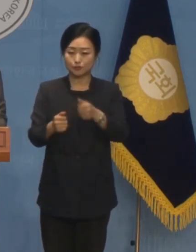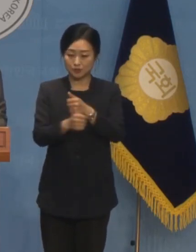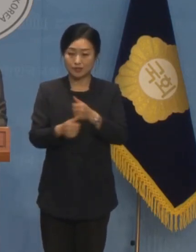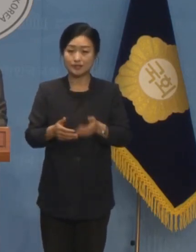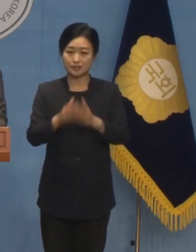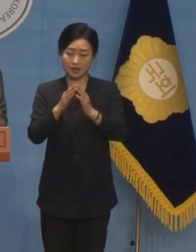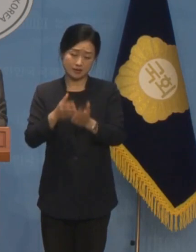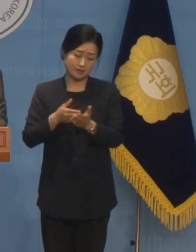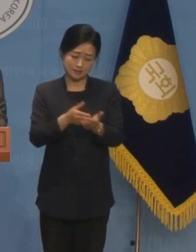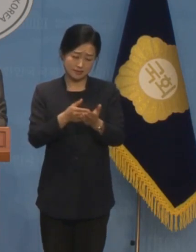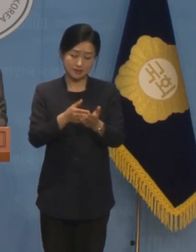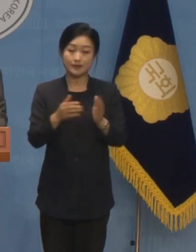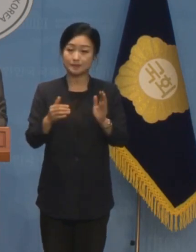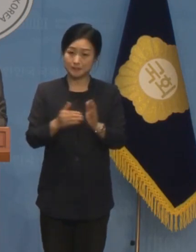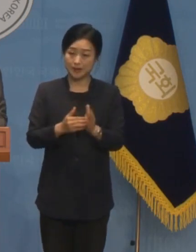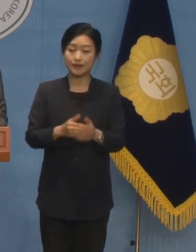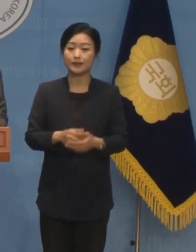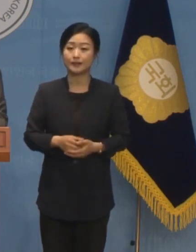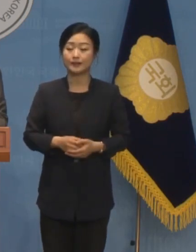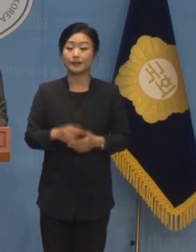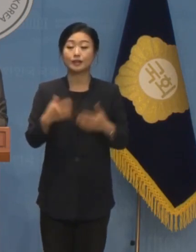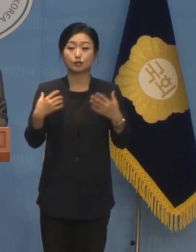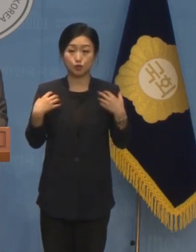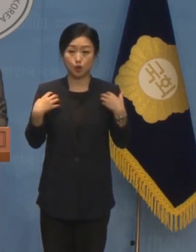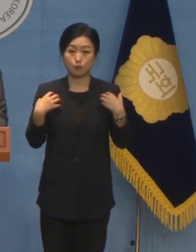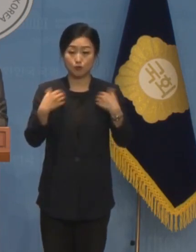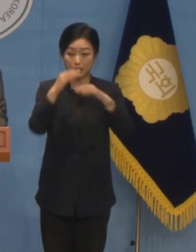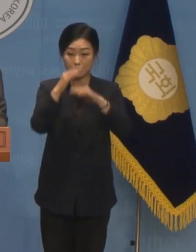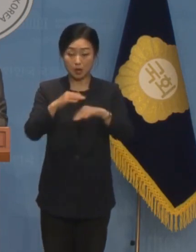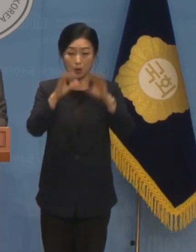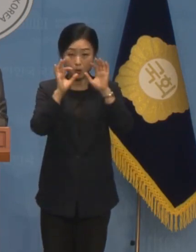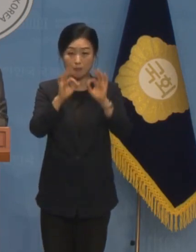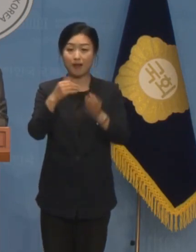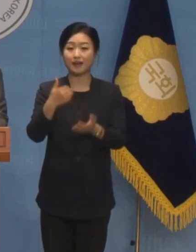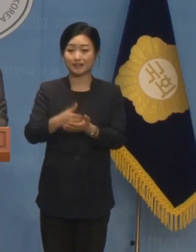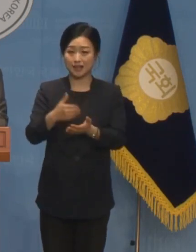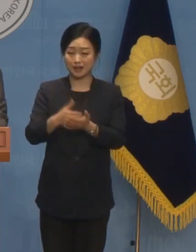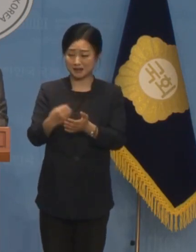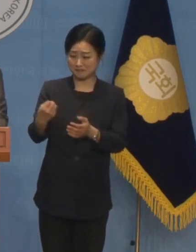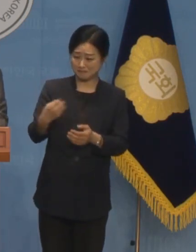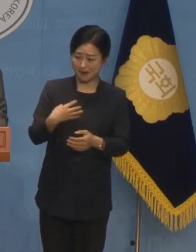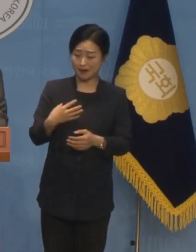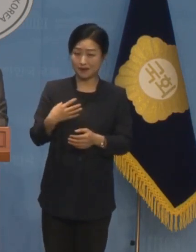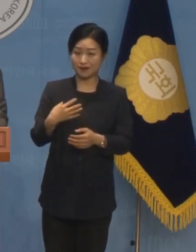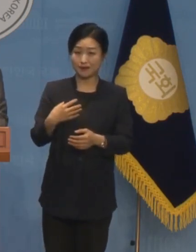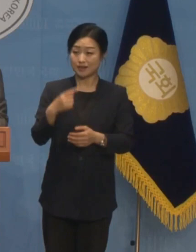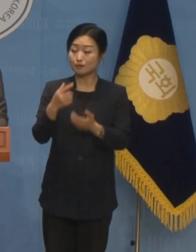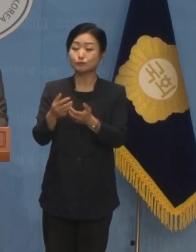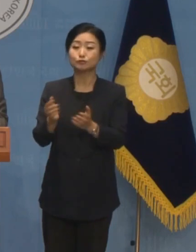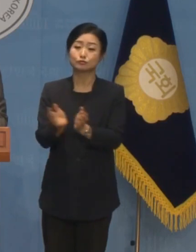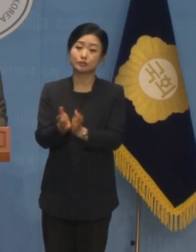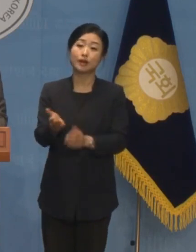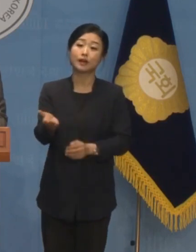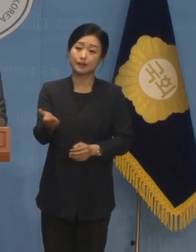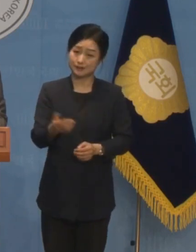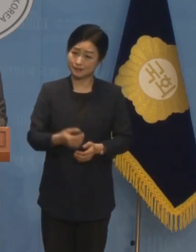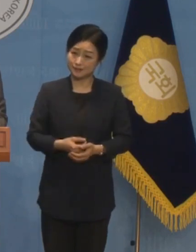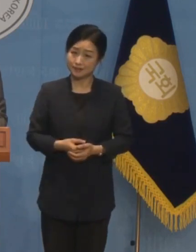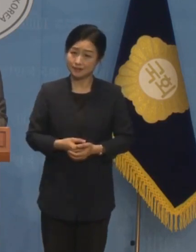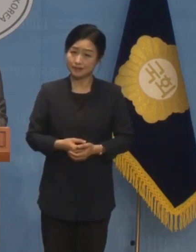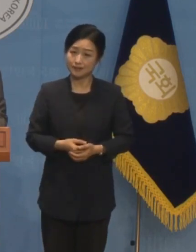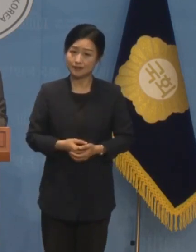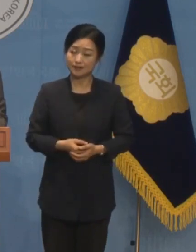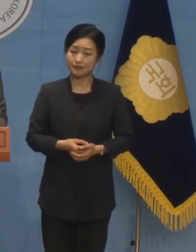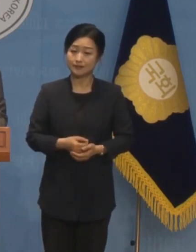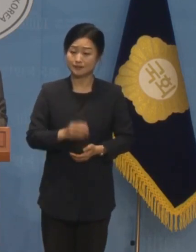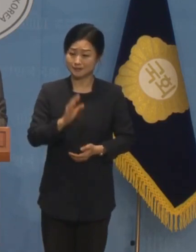출범시키자고 요청했습니다. 정부안을 먼저 봐야 한다고 눈과 귀를 닫고 있던 주체가 누구입니까?